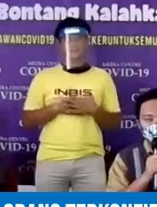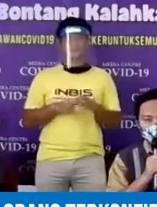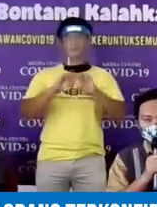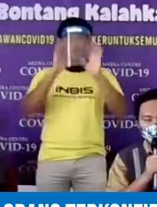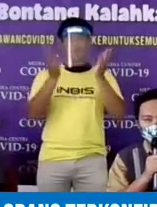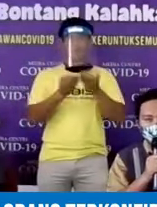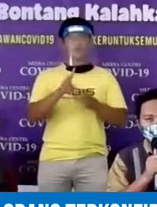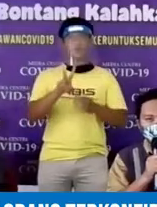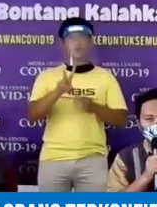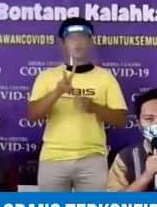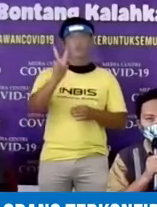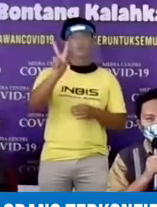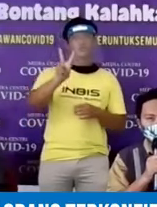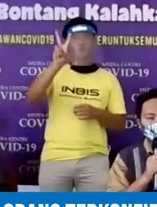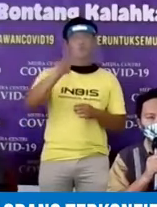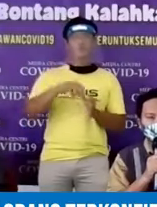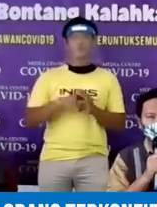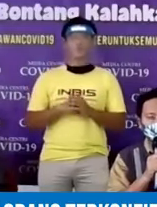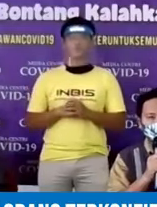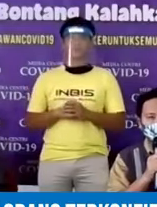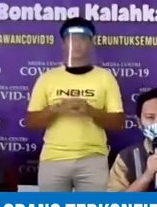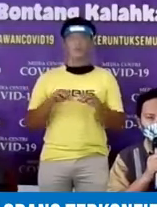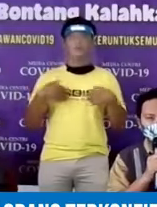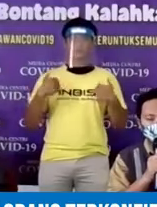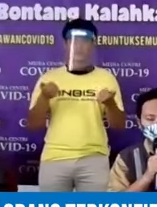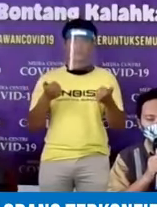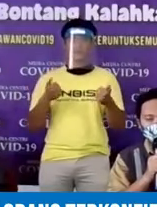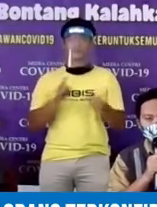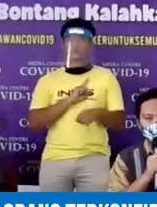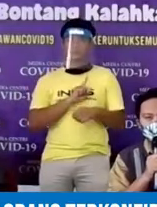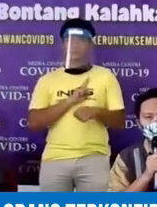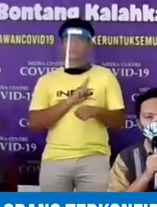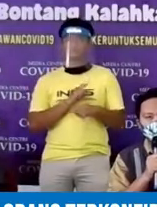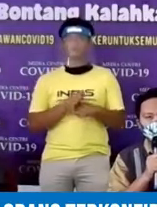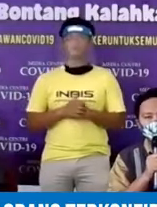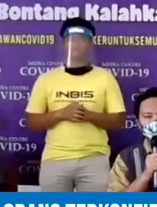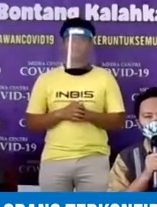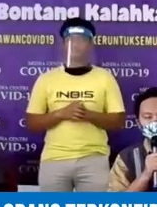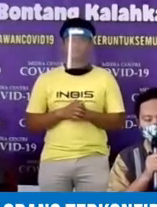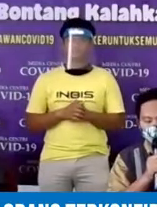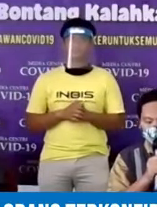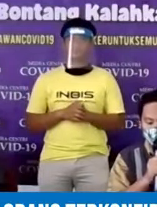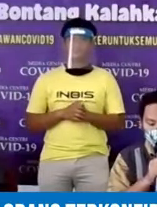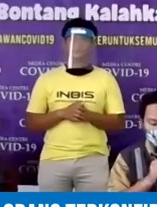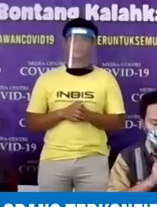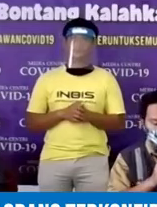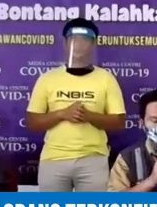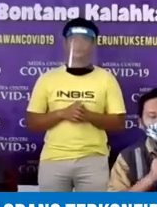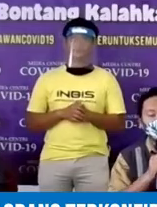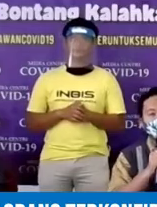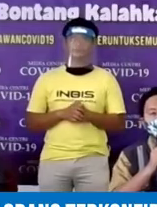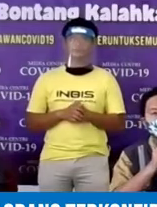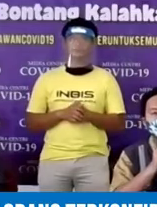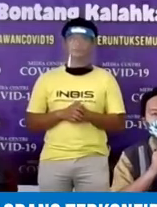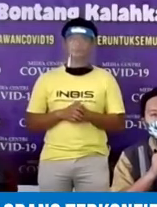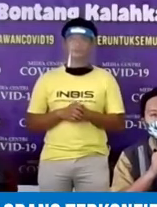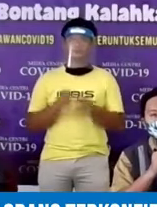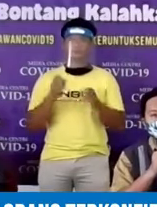kemudian sesuai dengan pedoman kelima revisi kelima pedoman konten di kemenkes republik indonesia